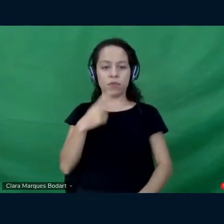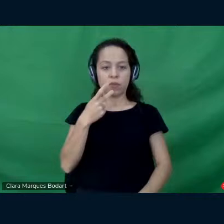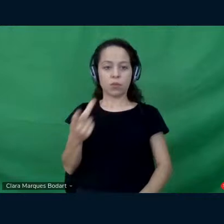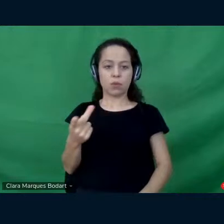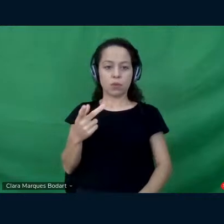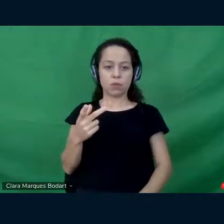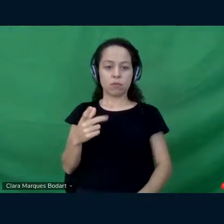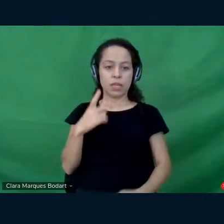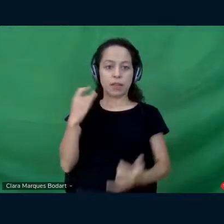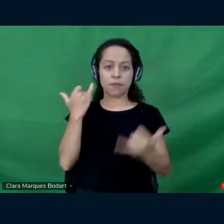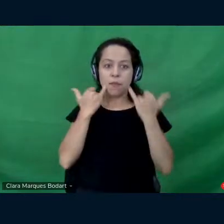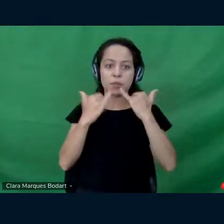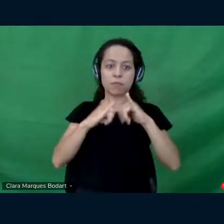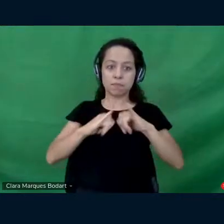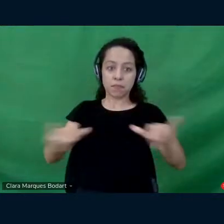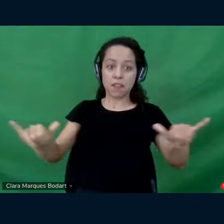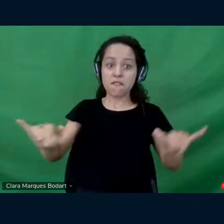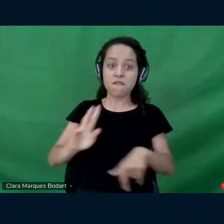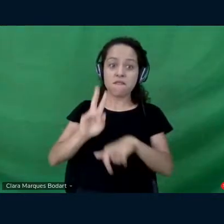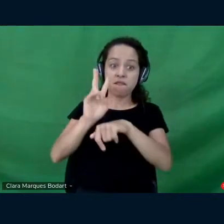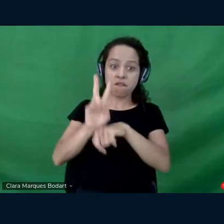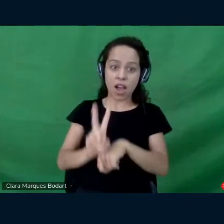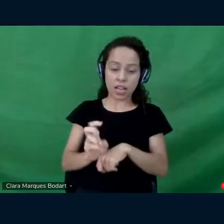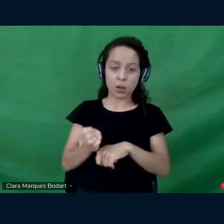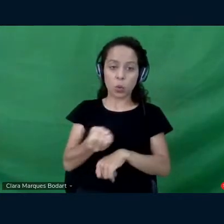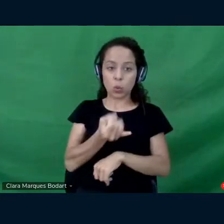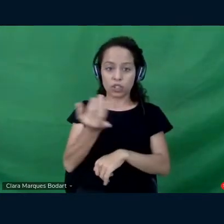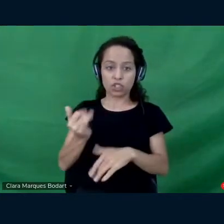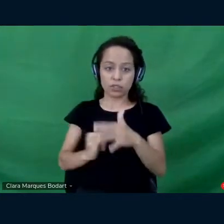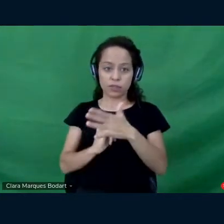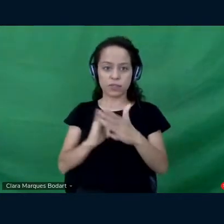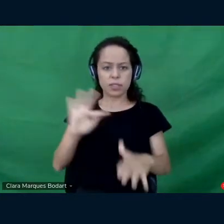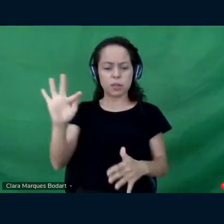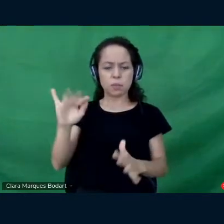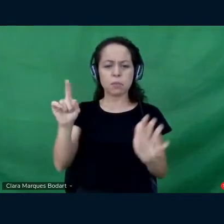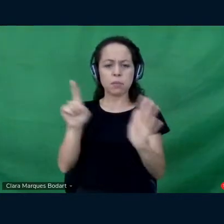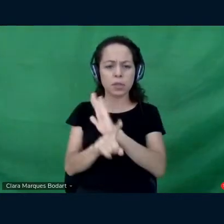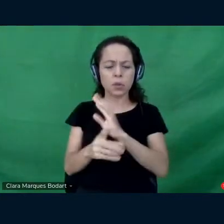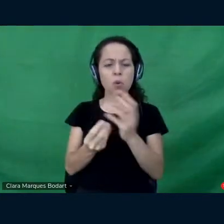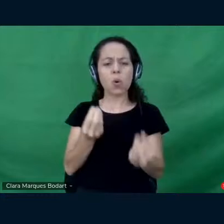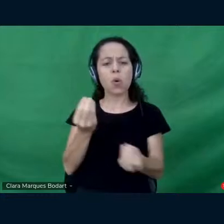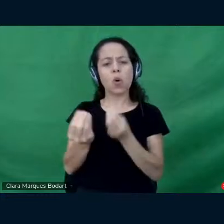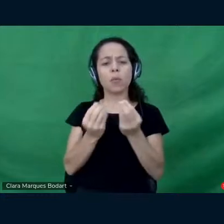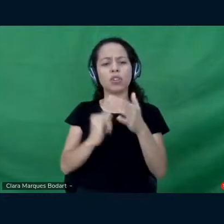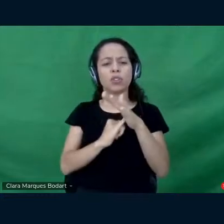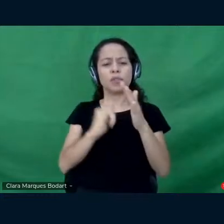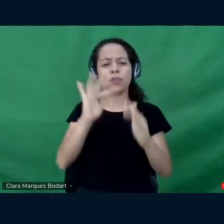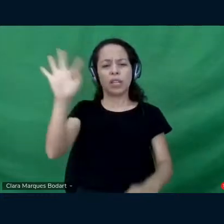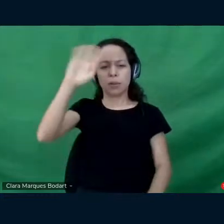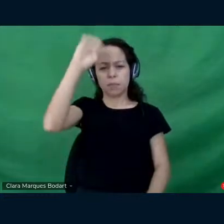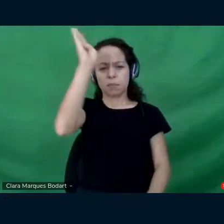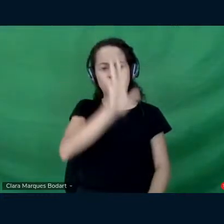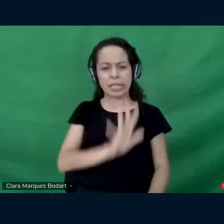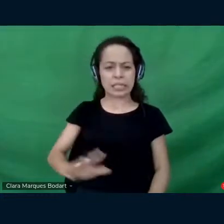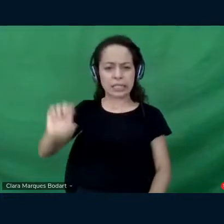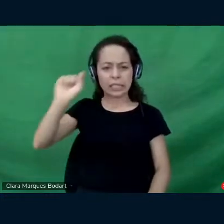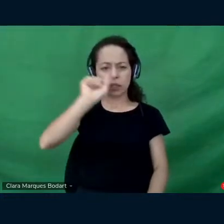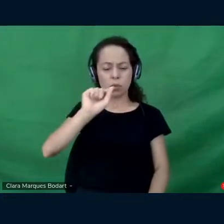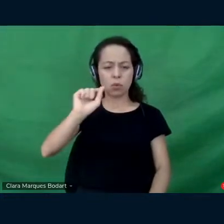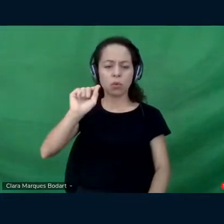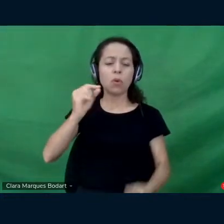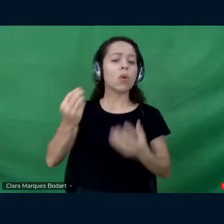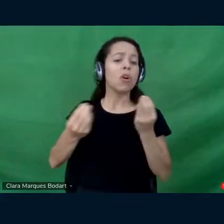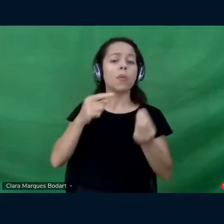da ampliação do número de vagas nos IEFs, como a rede federal pretende alcançar esses 700 mil jovens entre 15